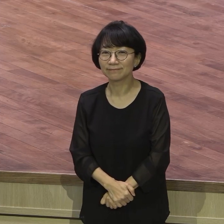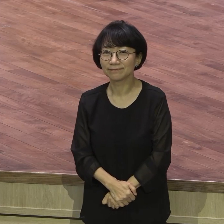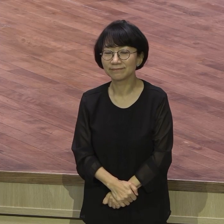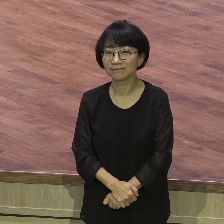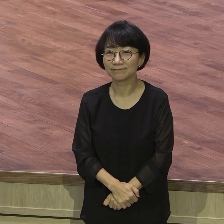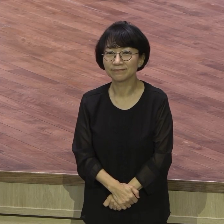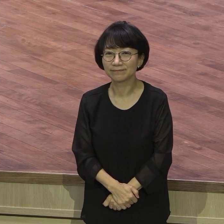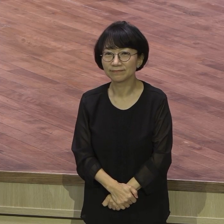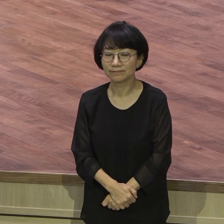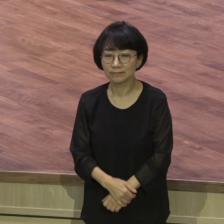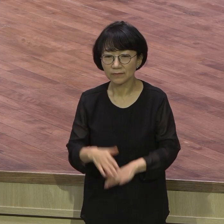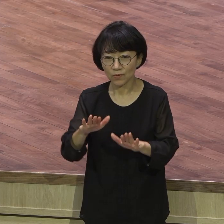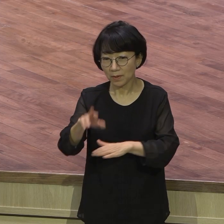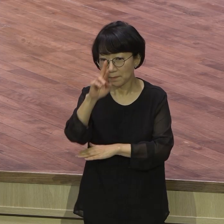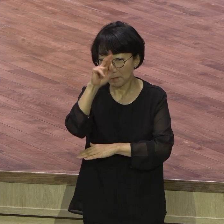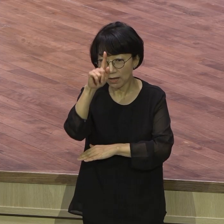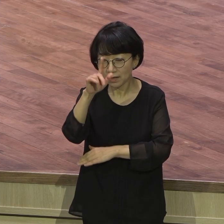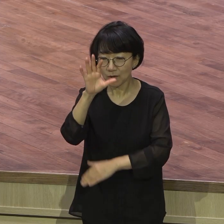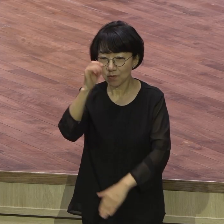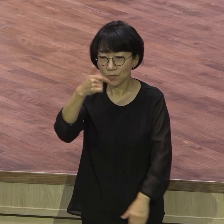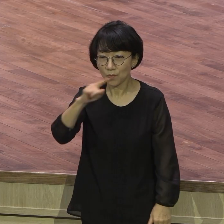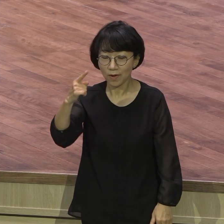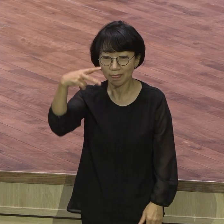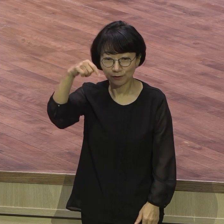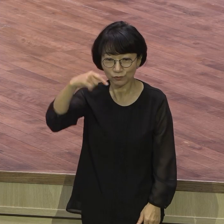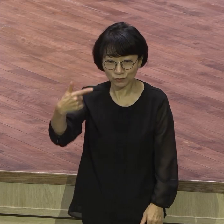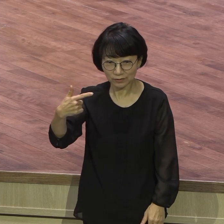참 박원순 시장이 자살했다.